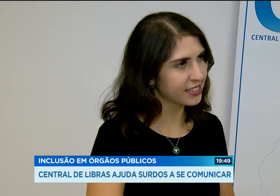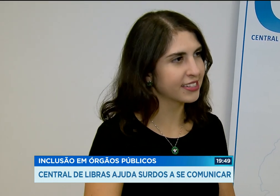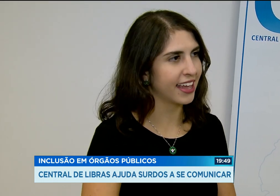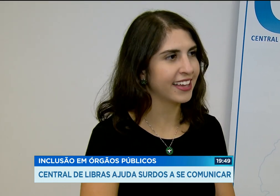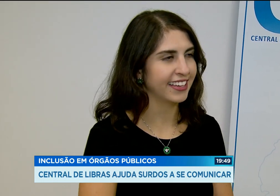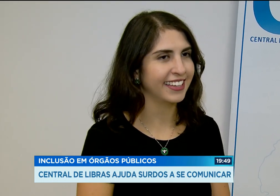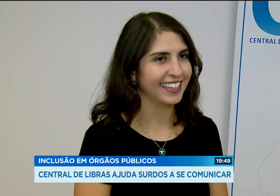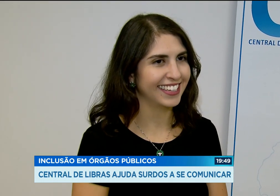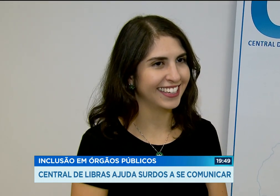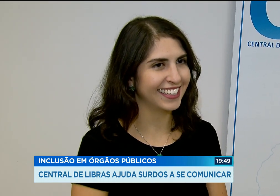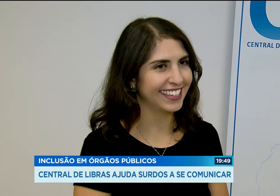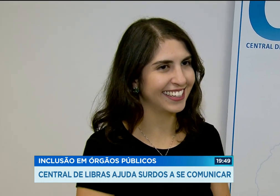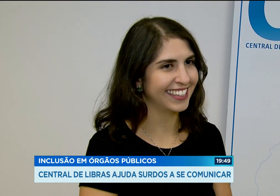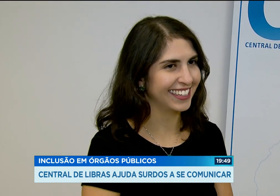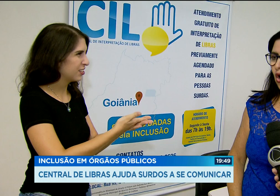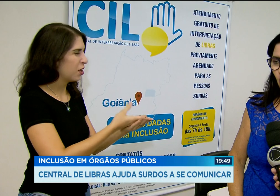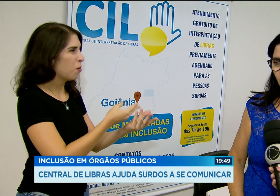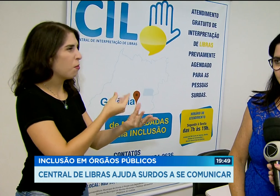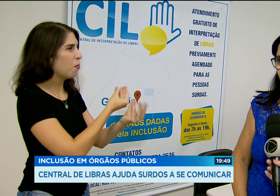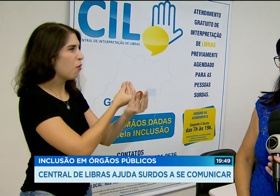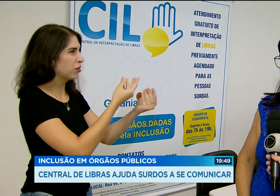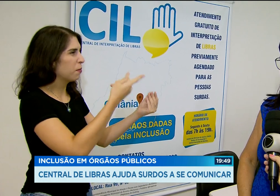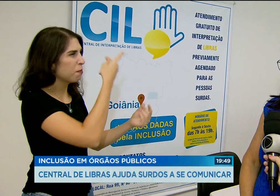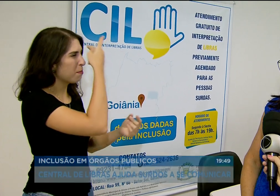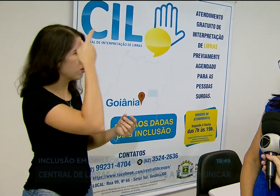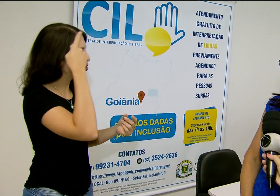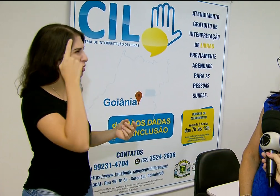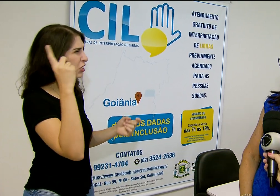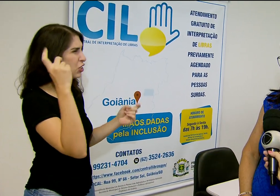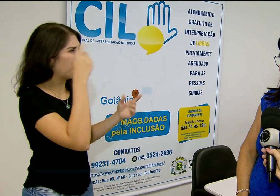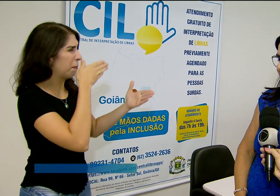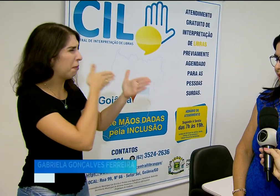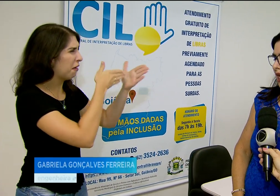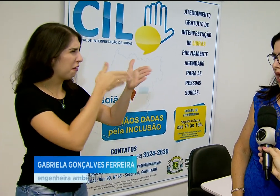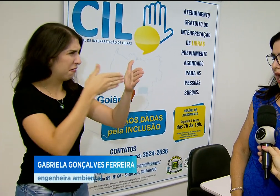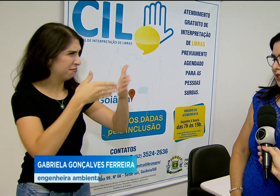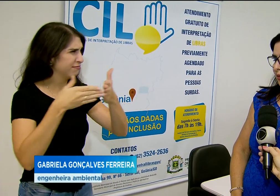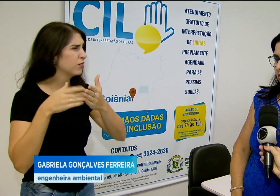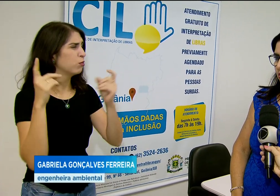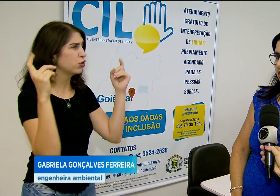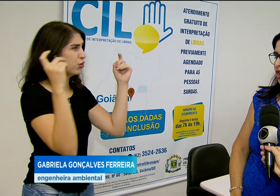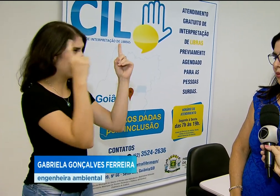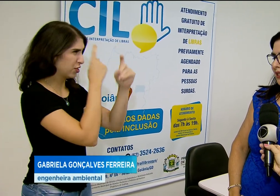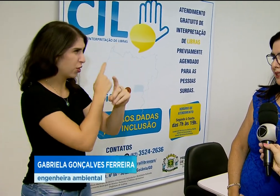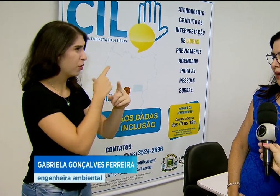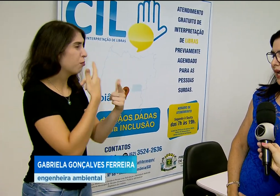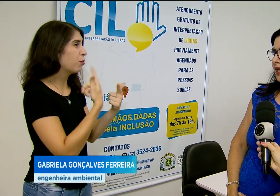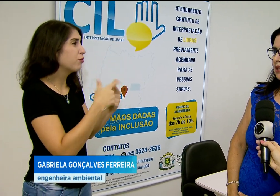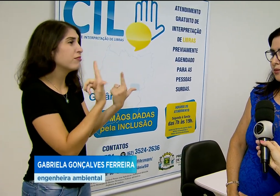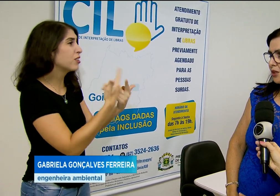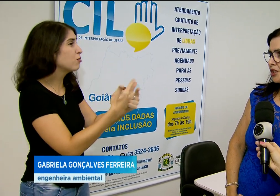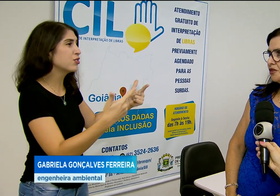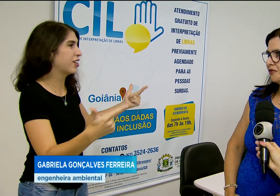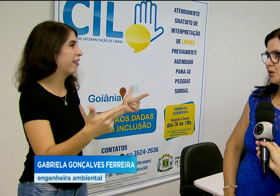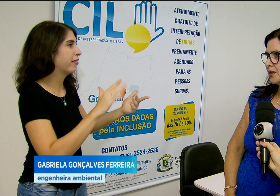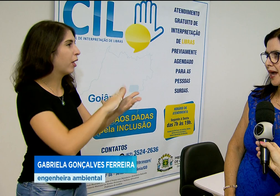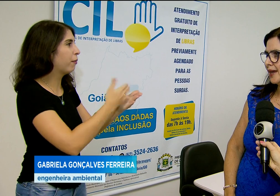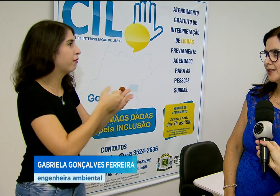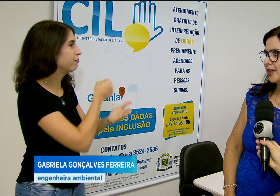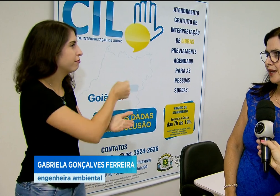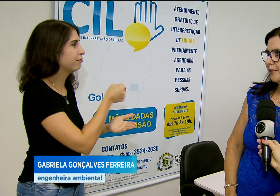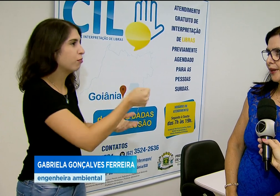desorgulhosa do trabalho feito pela mãe. Antes, não tinha central de Libras. As pessoas tinham muitas barreiras, muitas